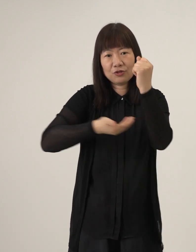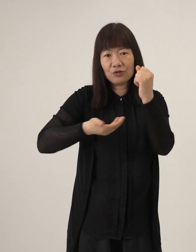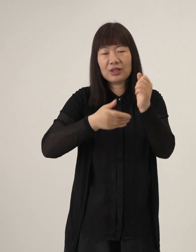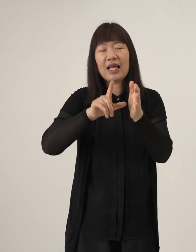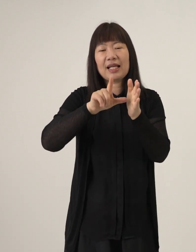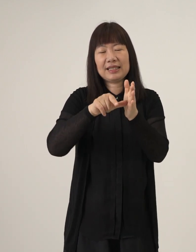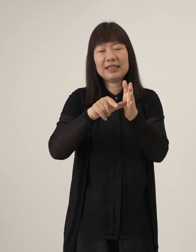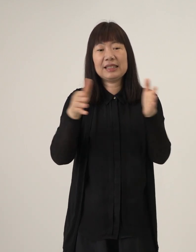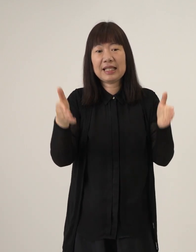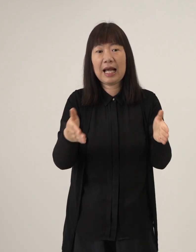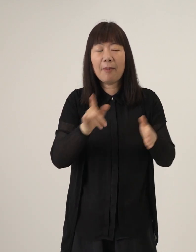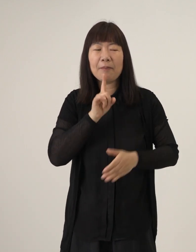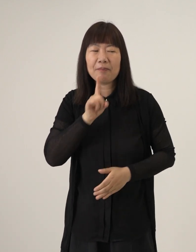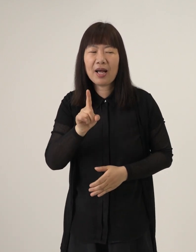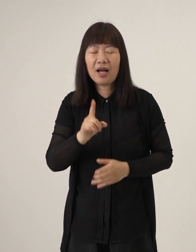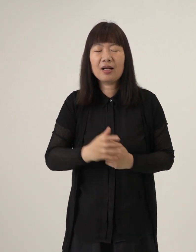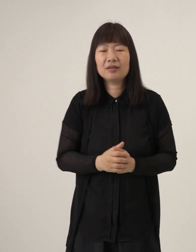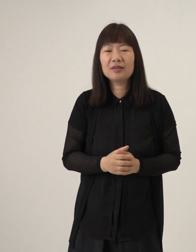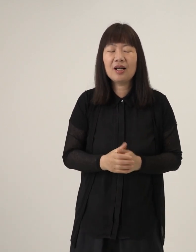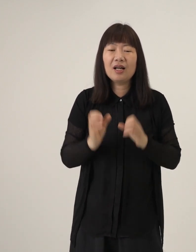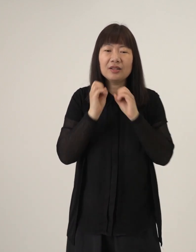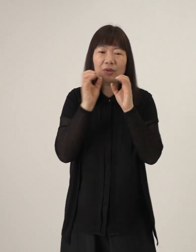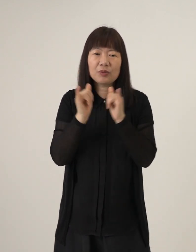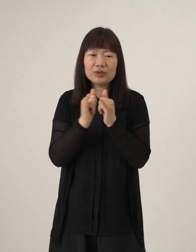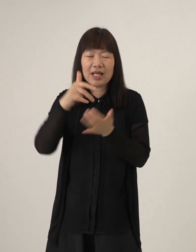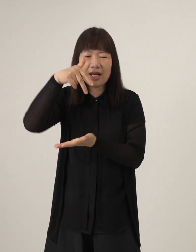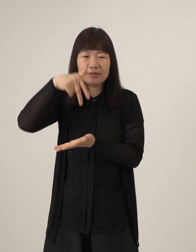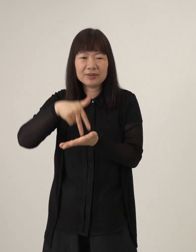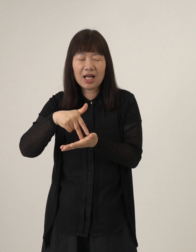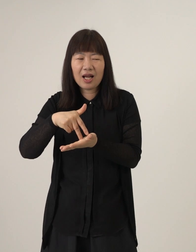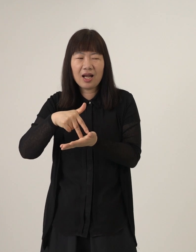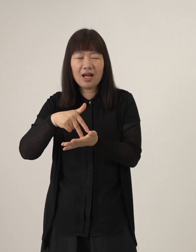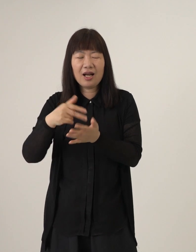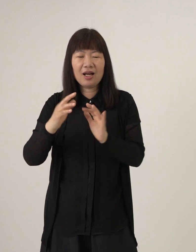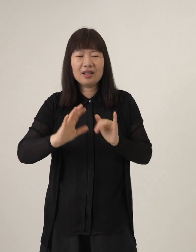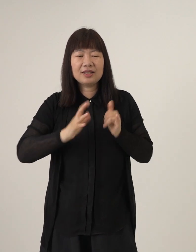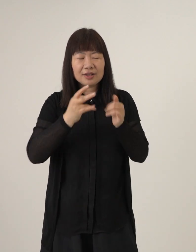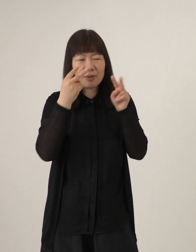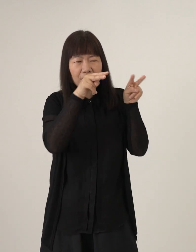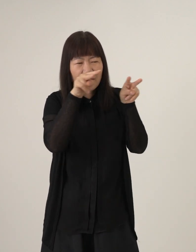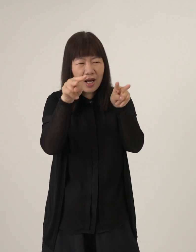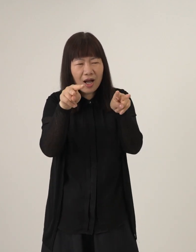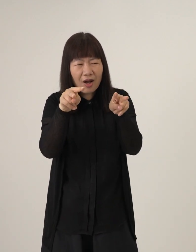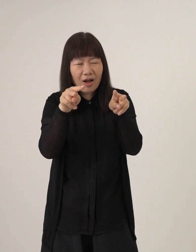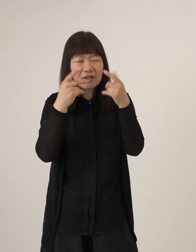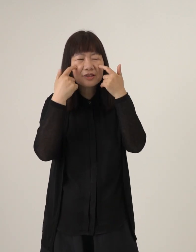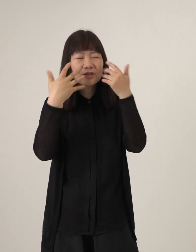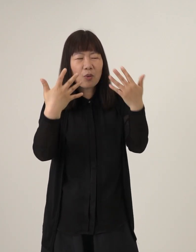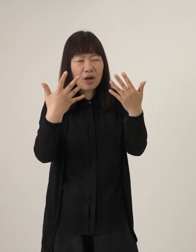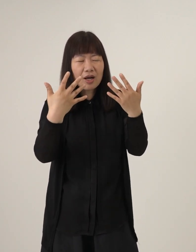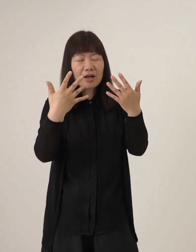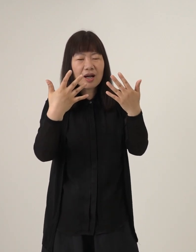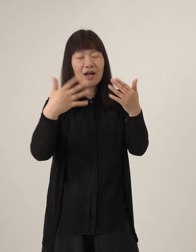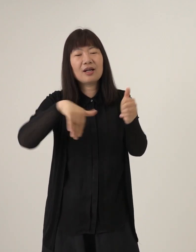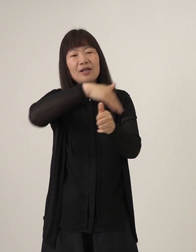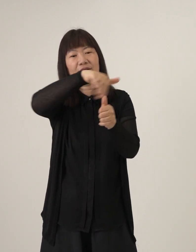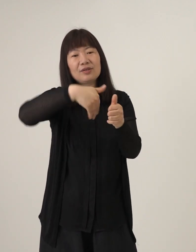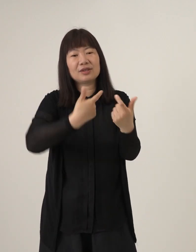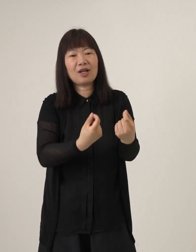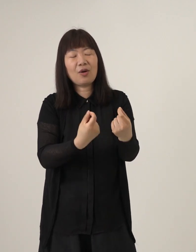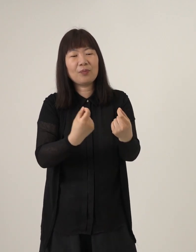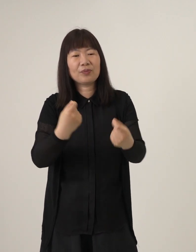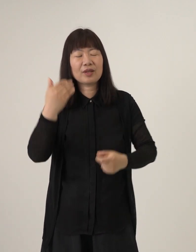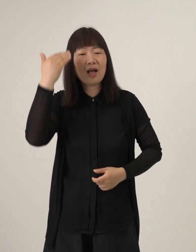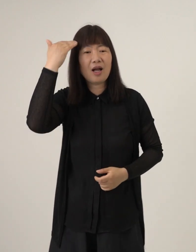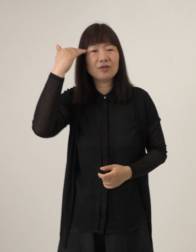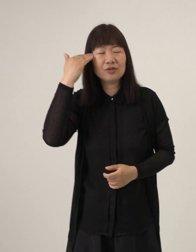기간이다. 이게 선교사적으로 세계를 바라보는 정확한 사이클이라는 거예요. 우리나라도 언제